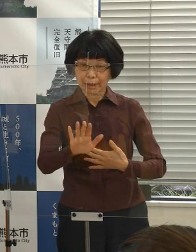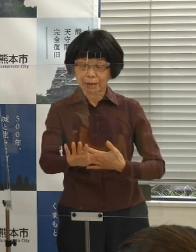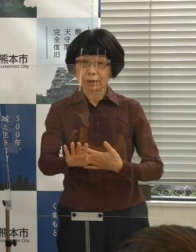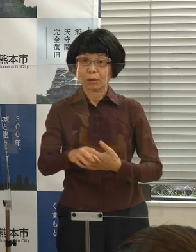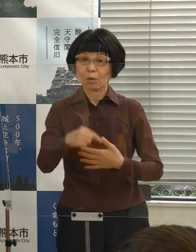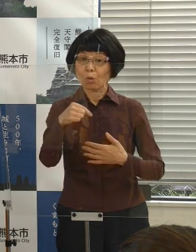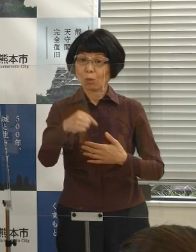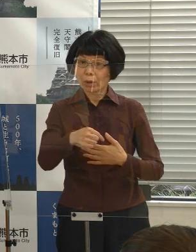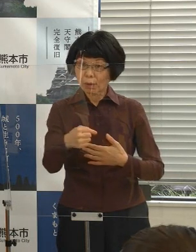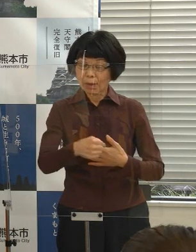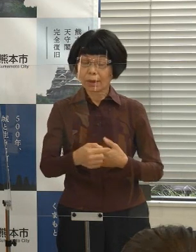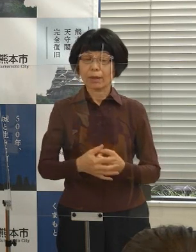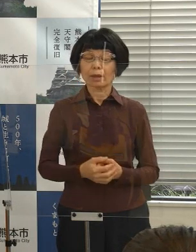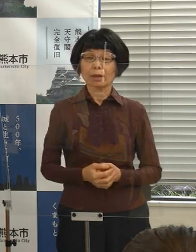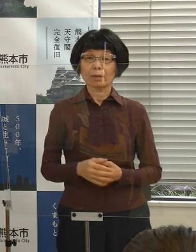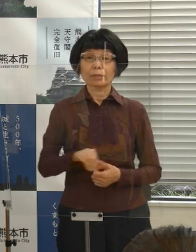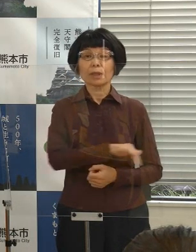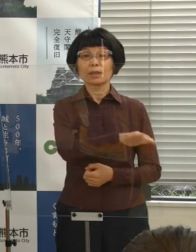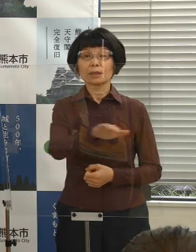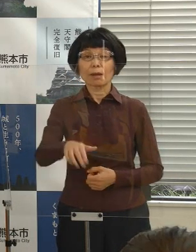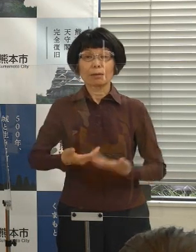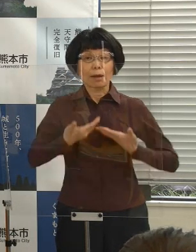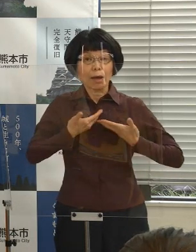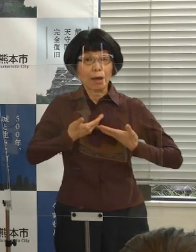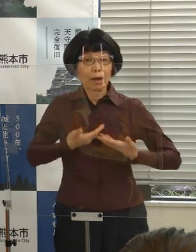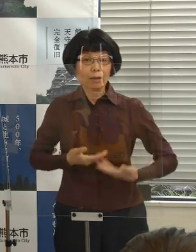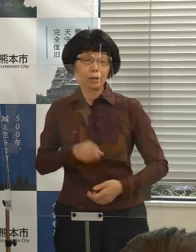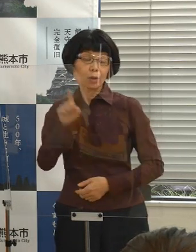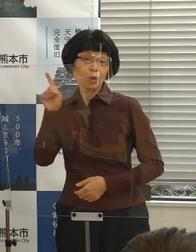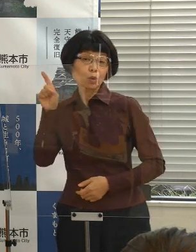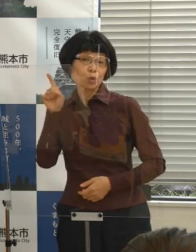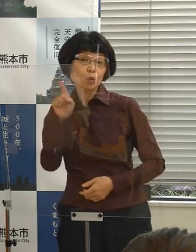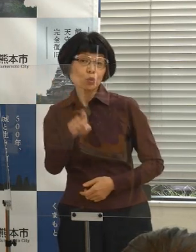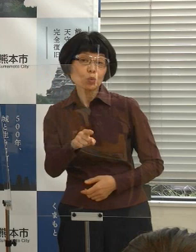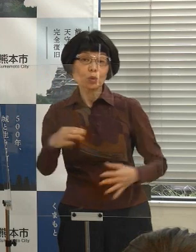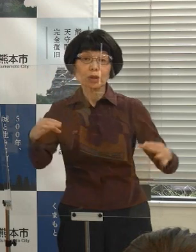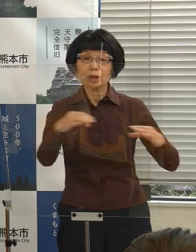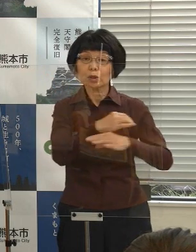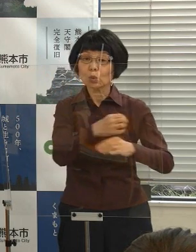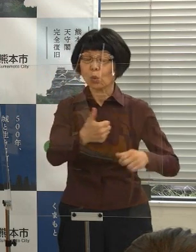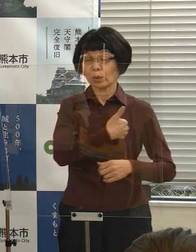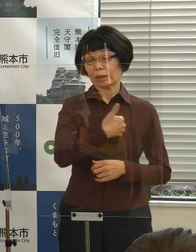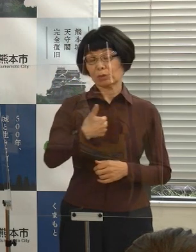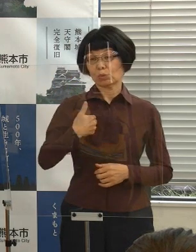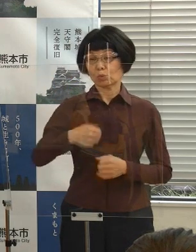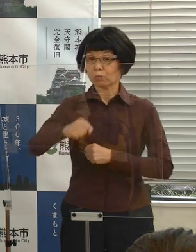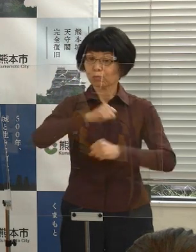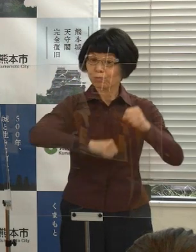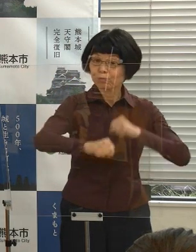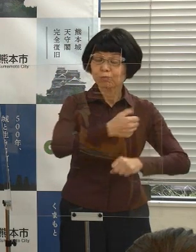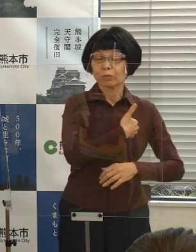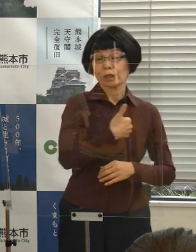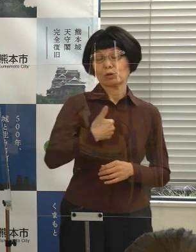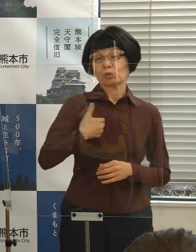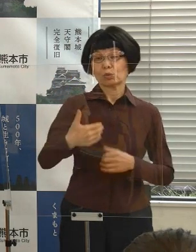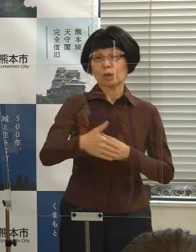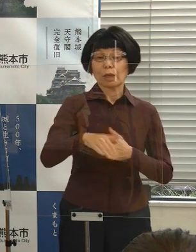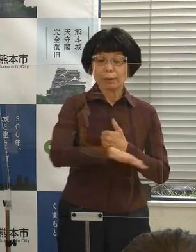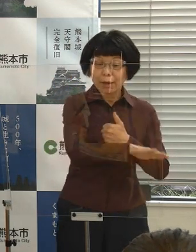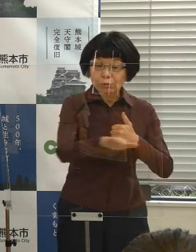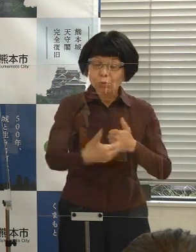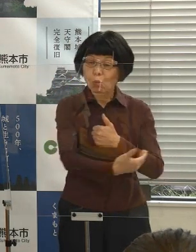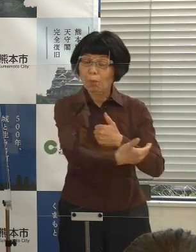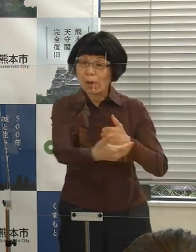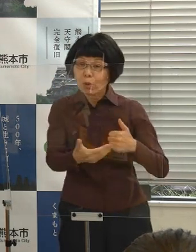皆さんがですね、安心して快適に移動できるようなですね、状況環境を作っていくということがですね、これ非常に重要だということ